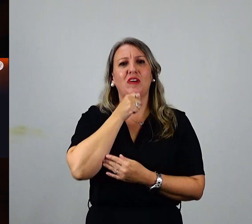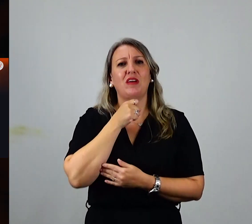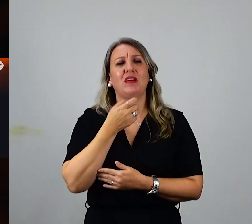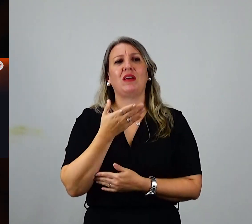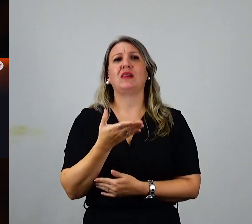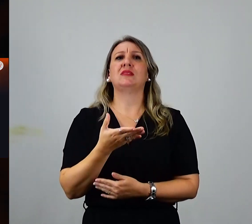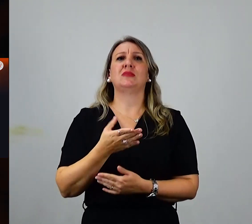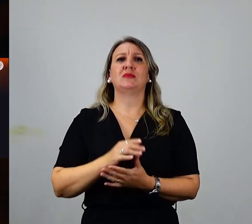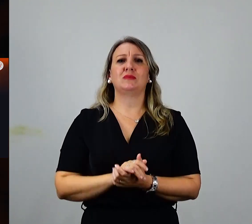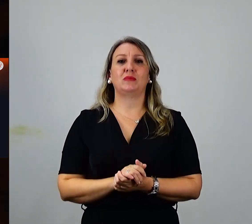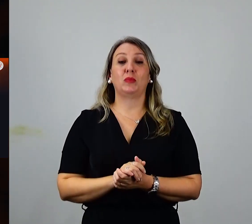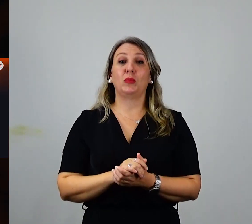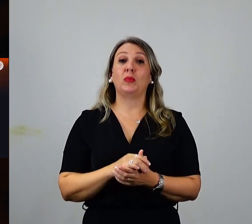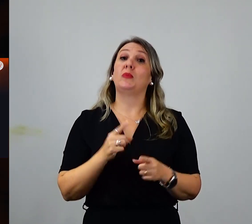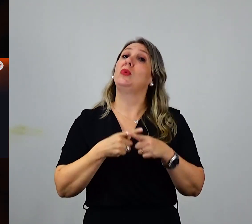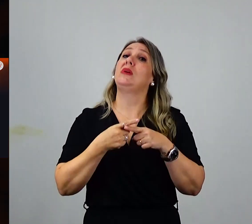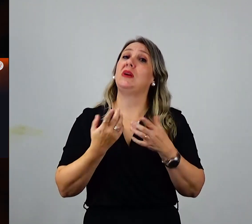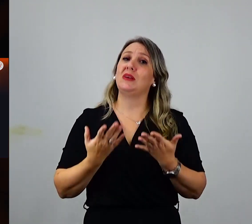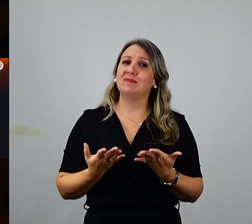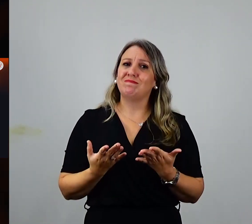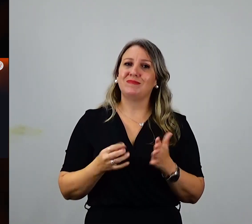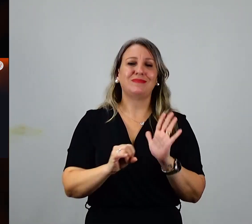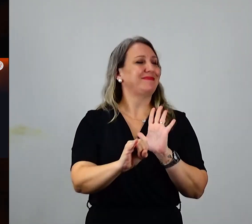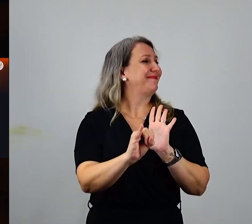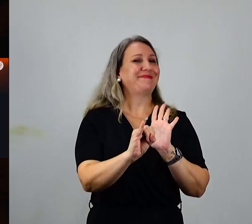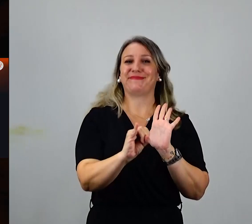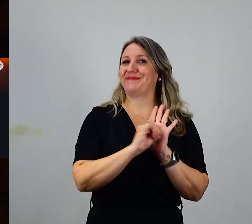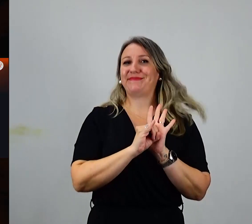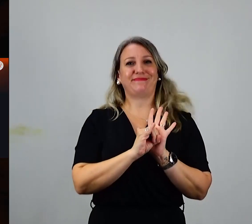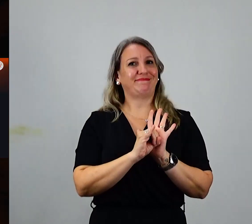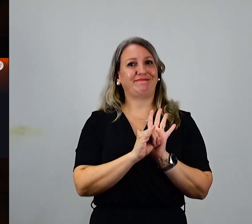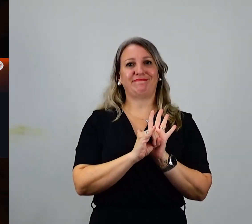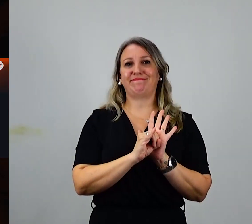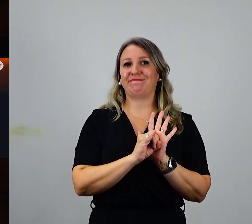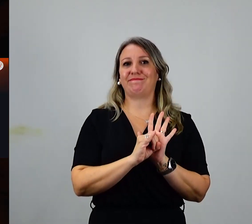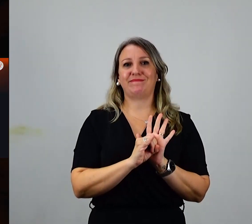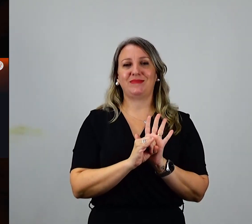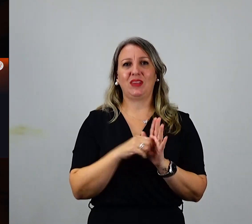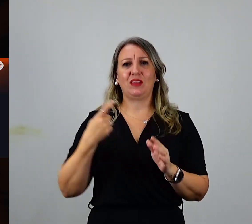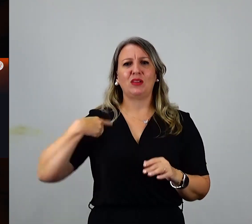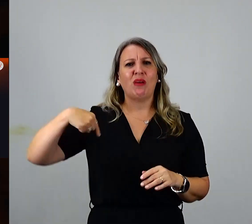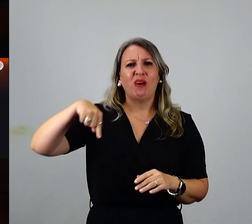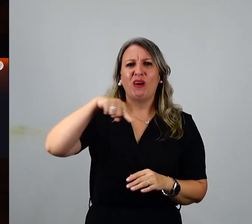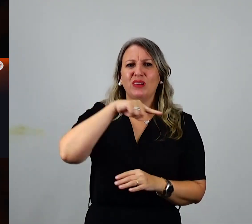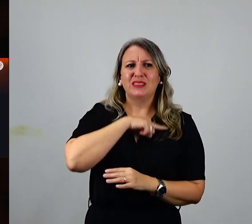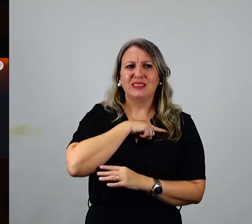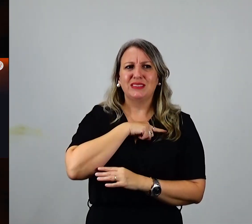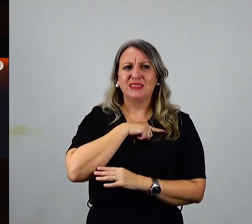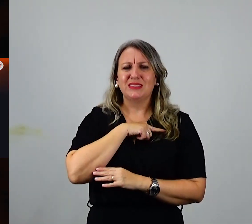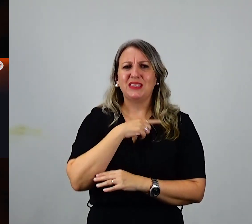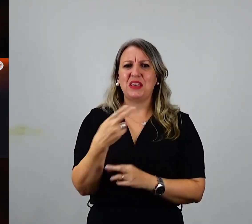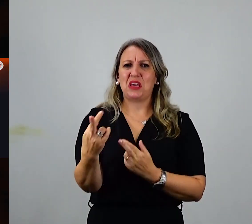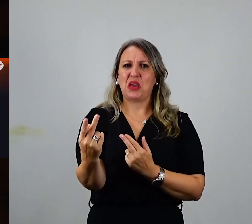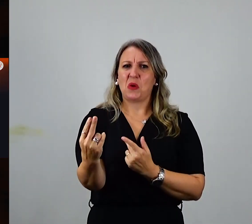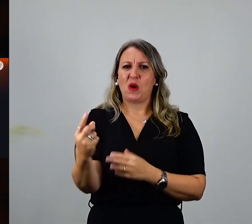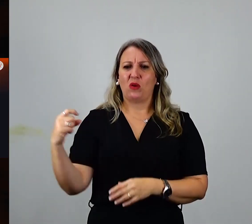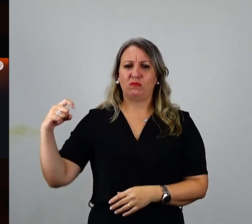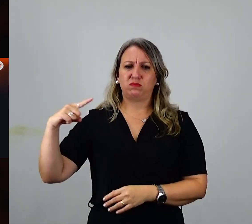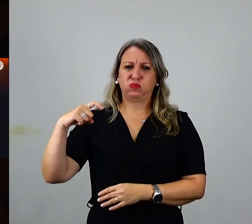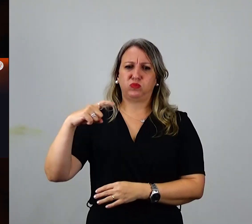não são essa pessoa. Se vocês não são essa lagarta, para que se